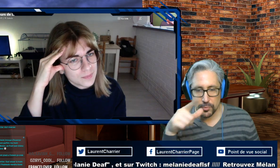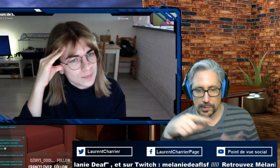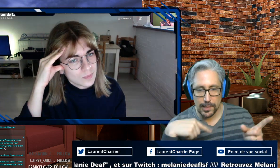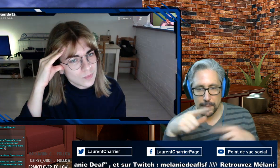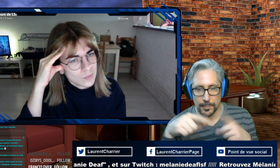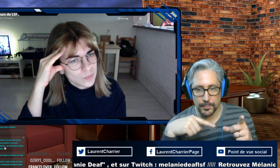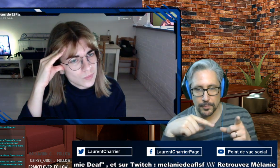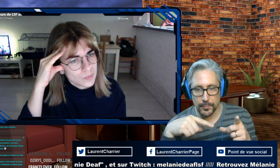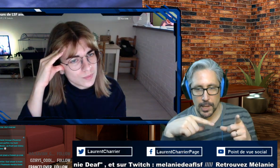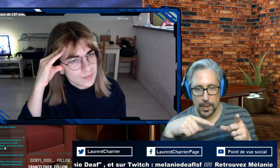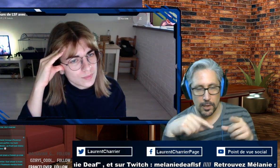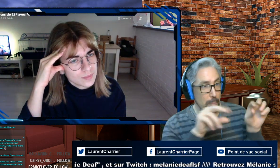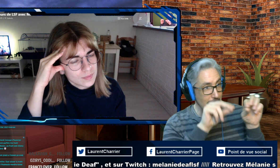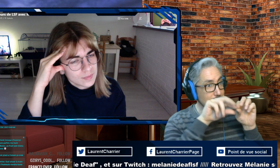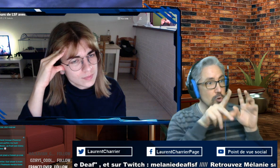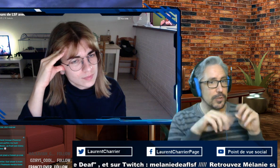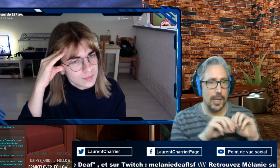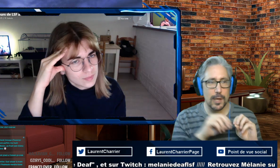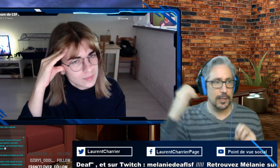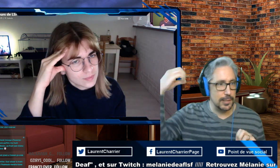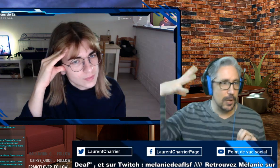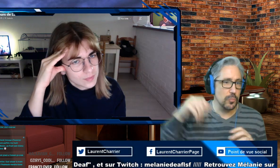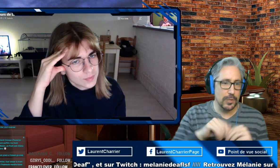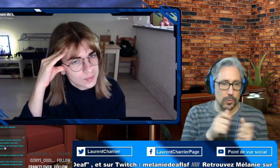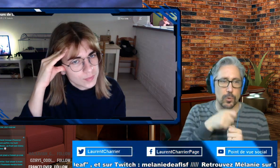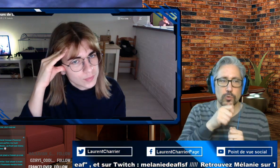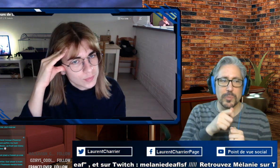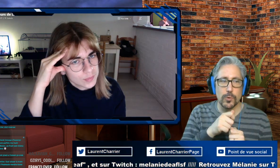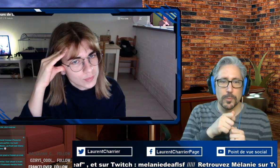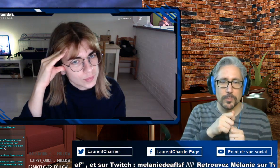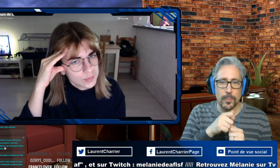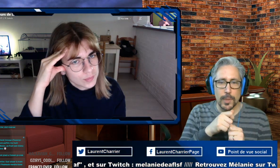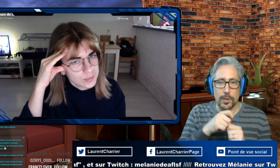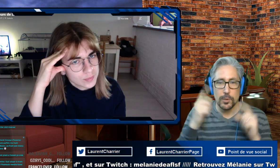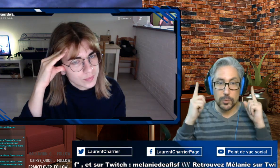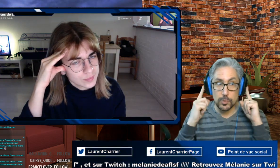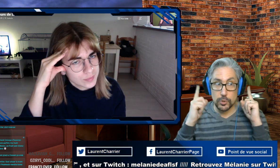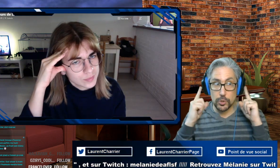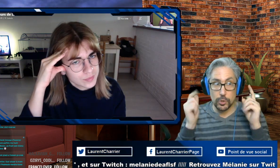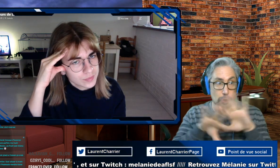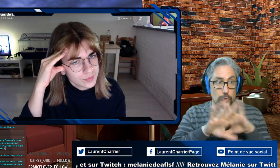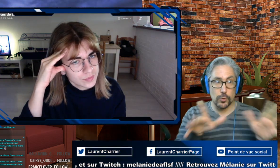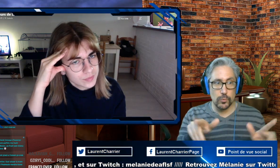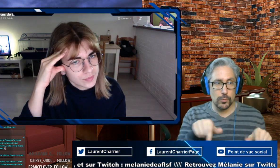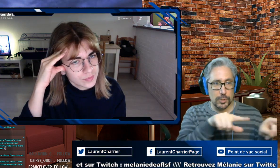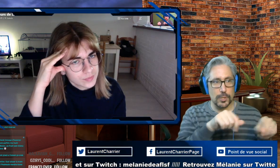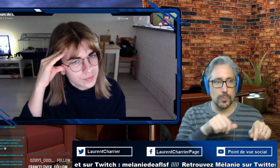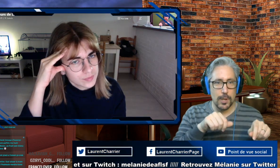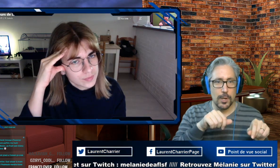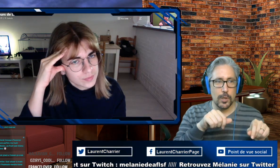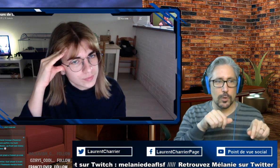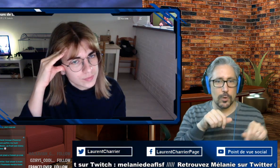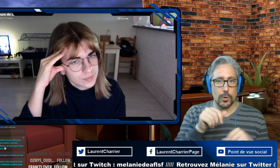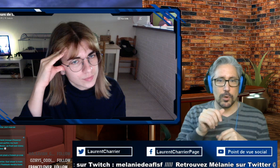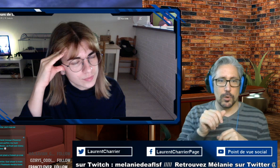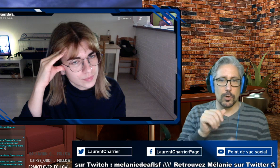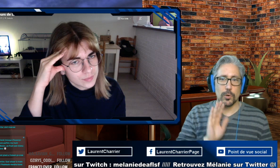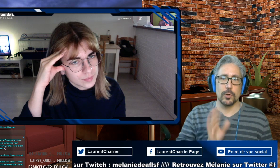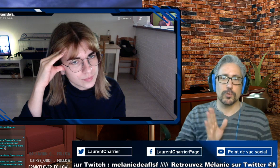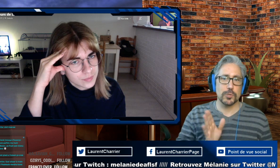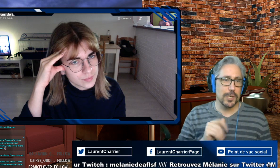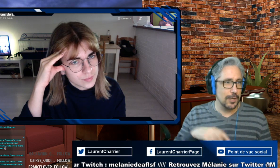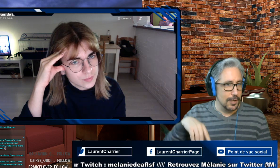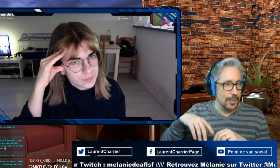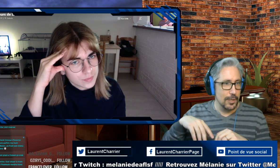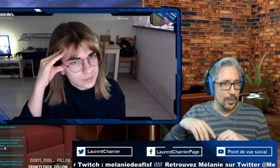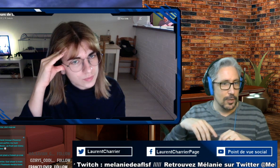comprends en plus les. Comme là, tu as allumé ton micro. J'entends tout chez toi.